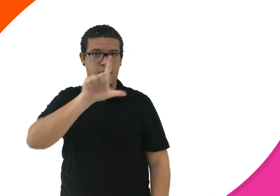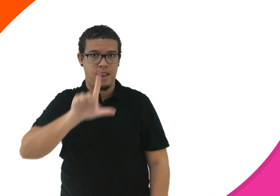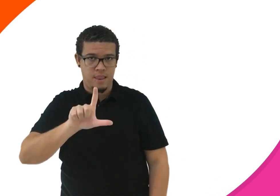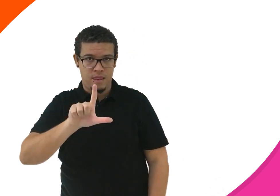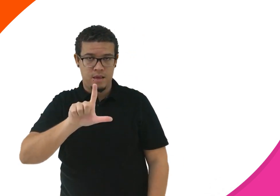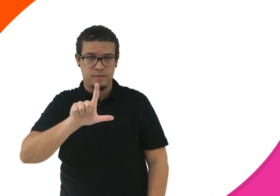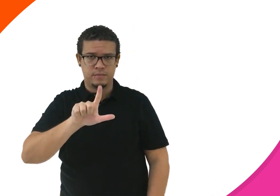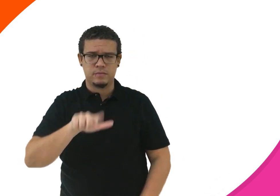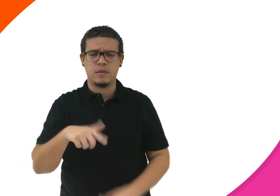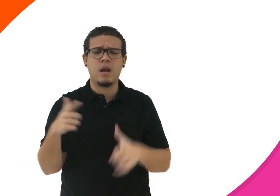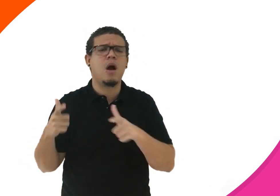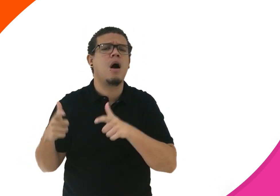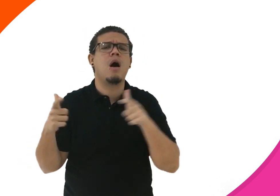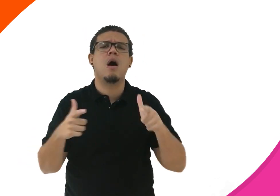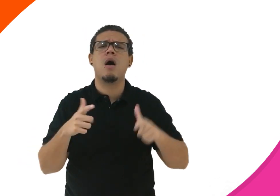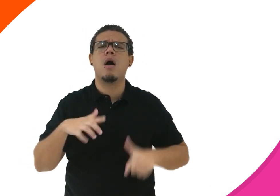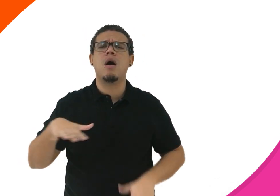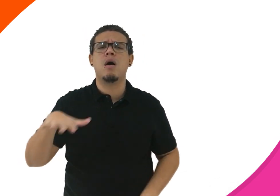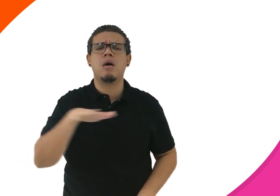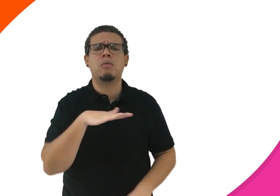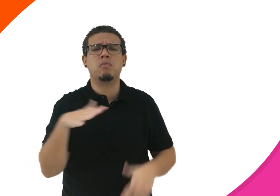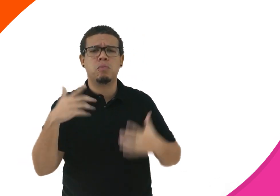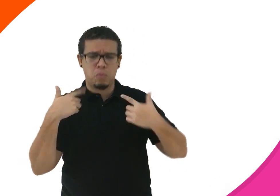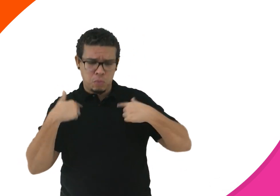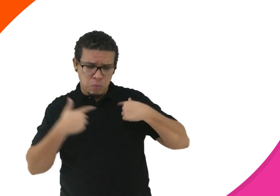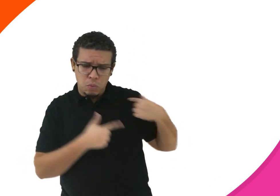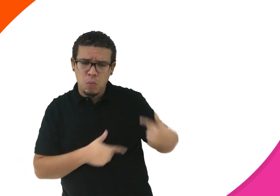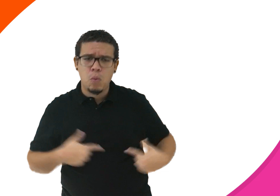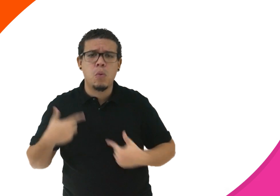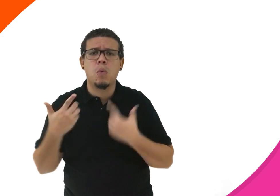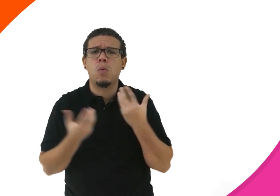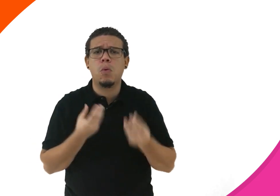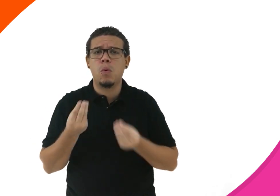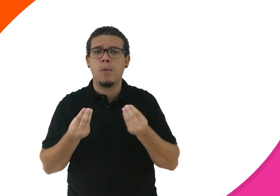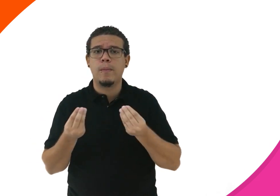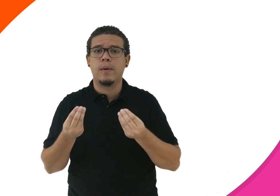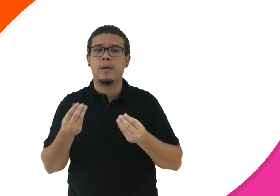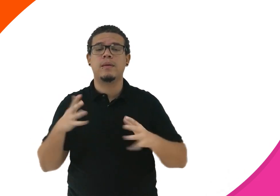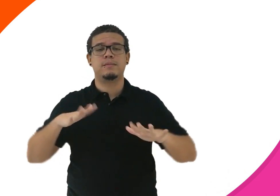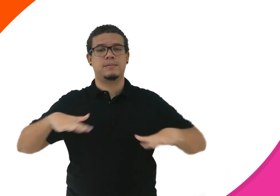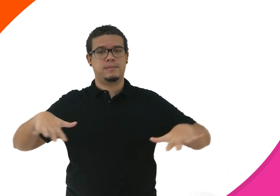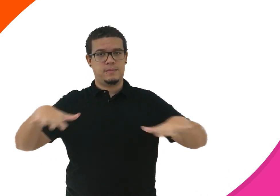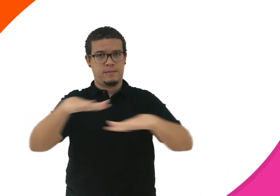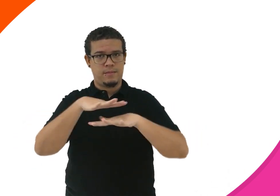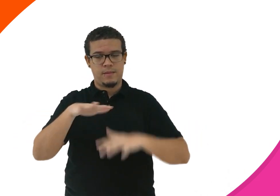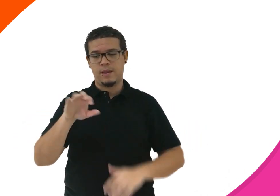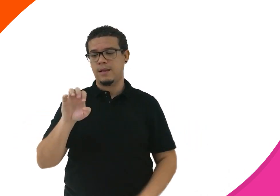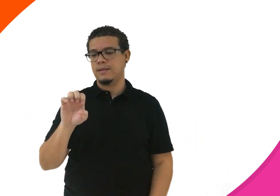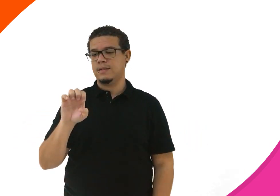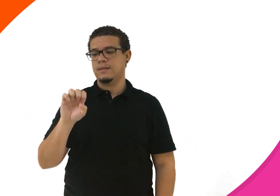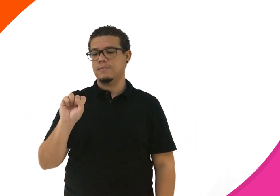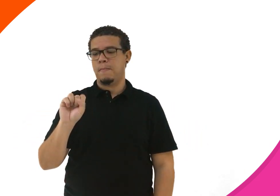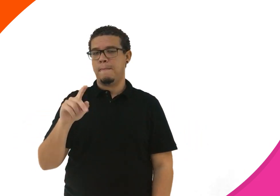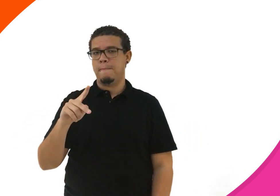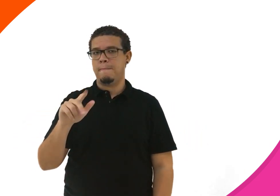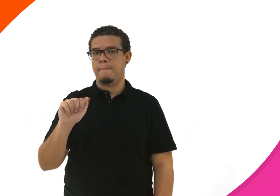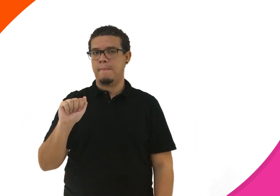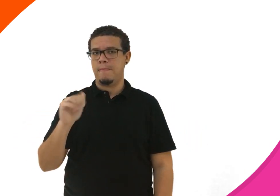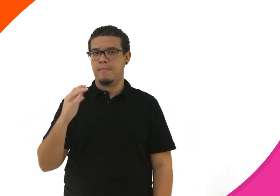L. Primeira configuração de mão. Começamos em S e terminamos em L. Qual é a localização? Onde que eu produzo